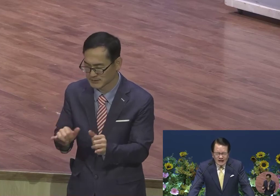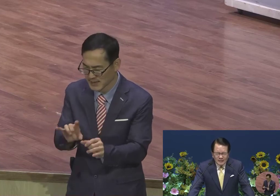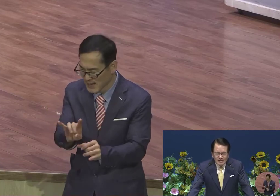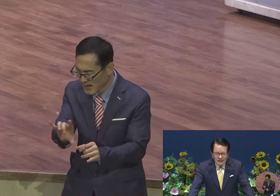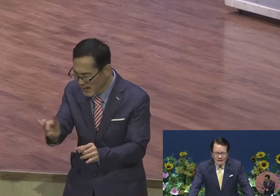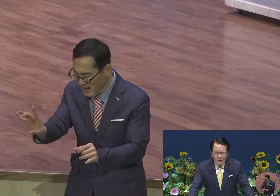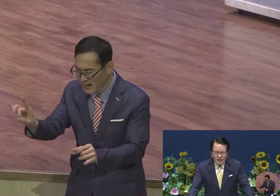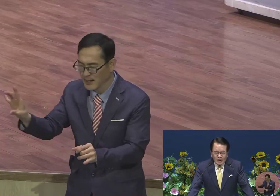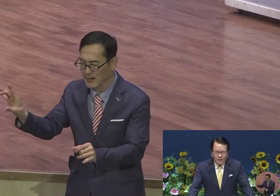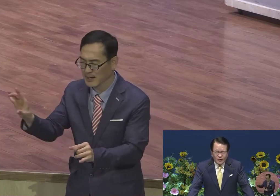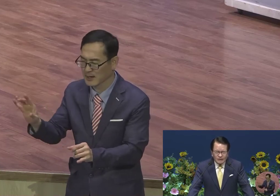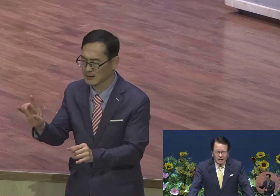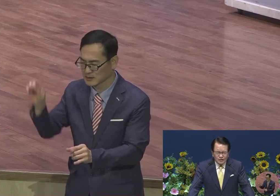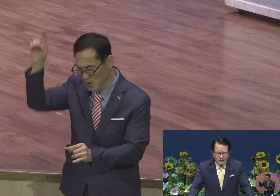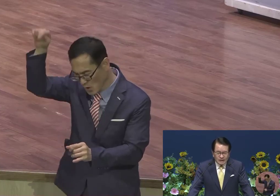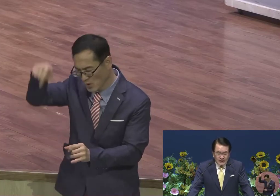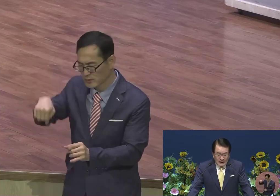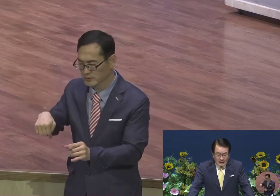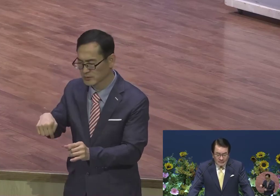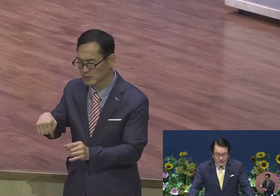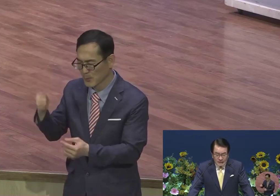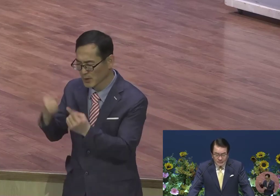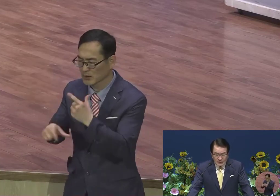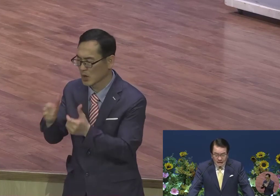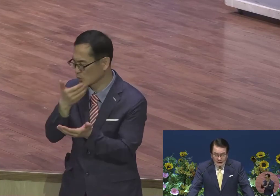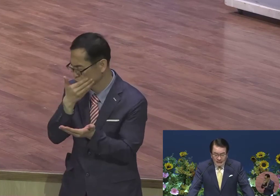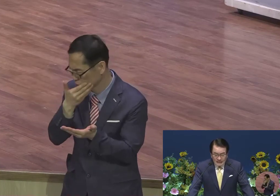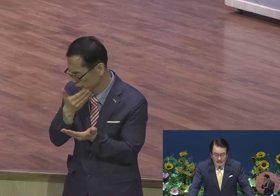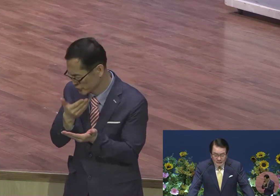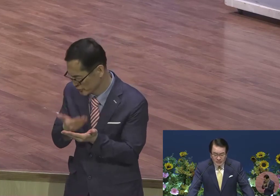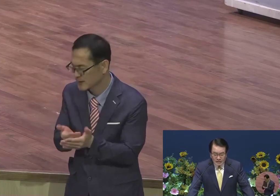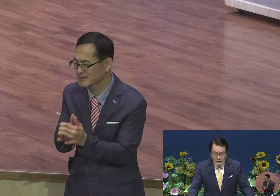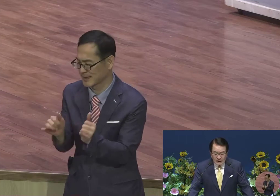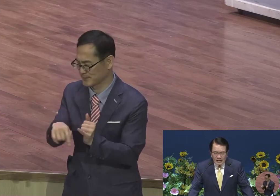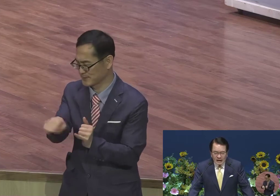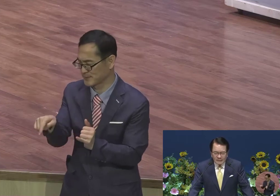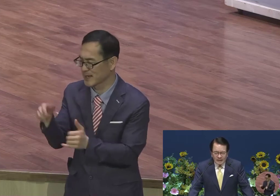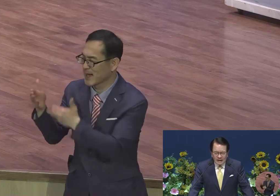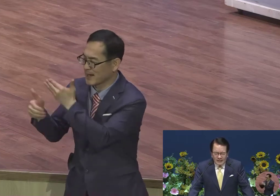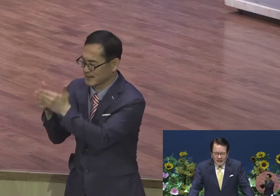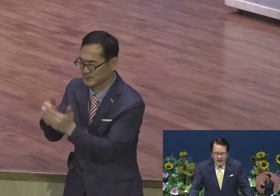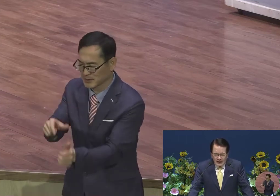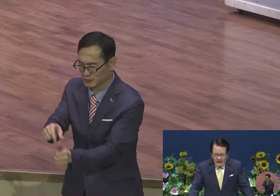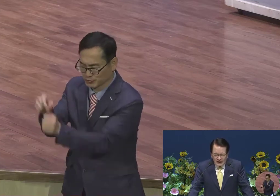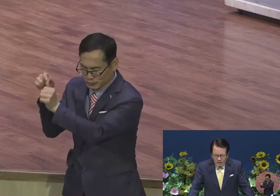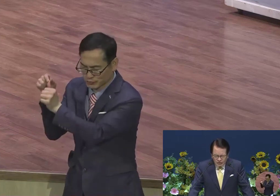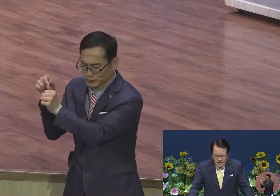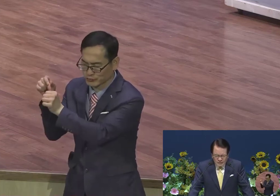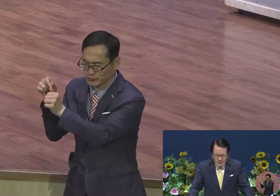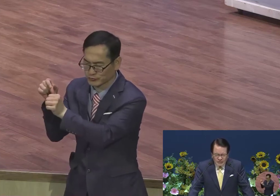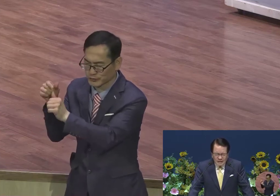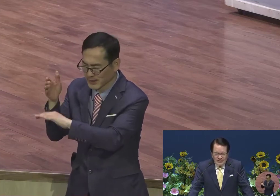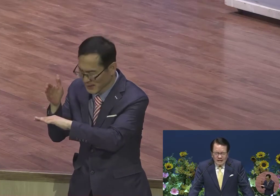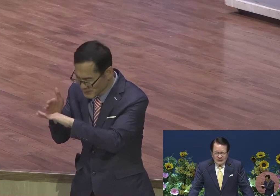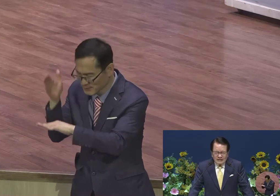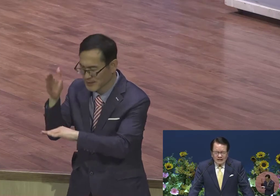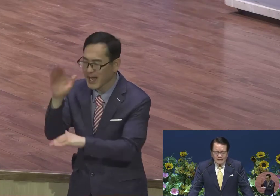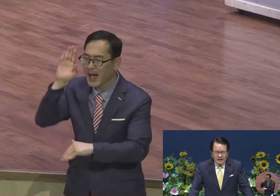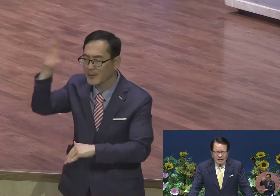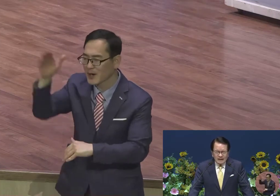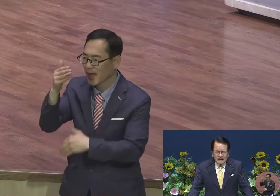하나님의 형상으로 회복시켜 주시니 감사합니다 이제부터 하나님 앞에 예배하게 하여 주시옵시고